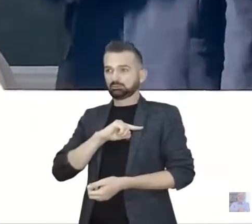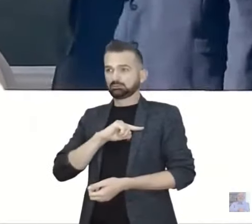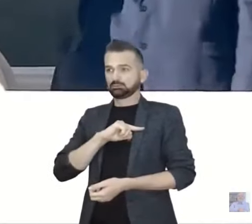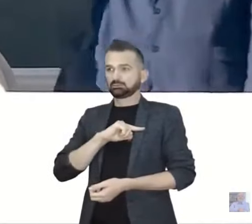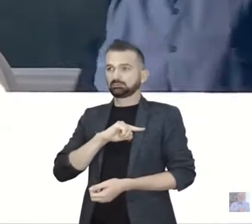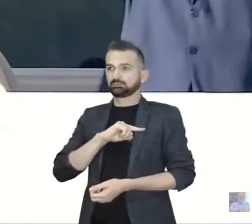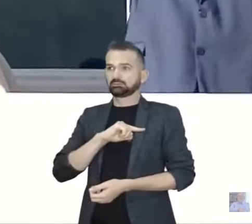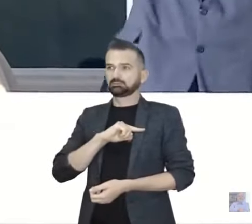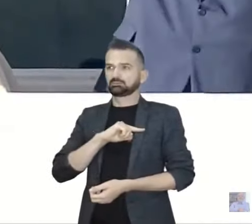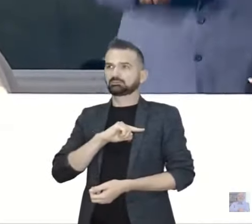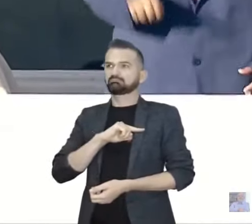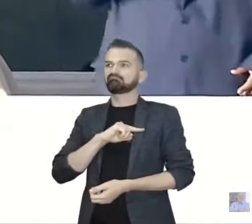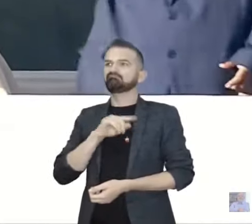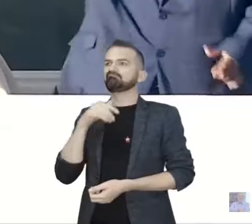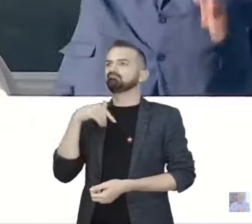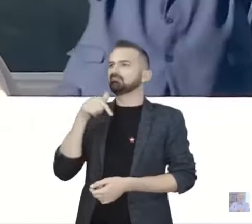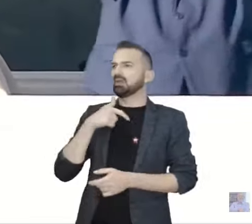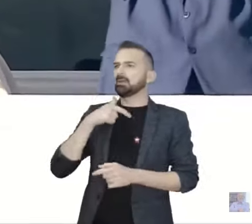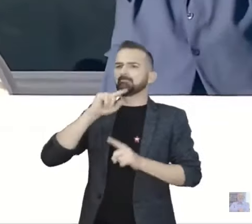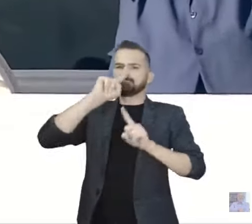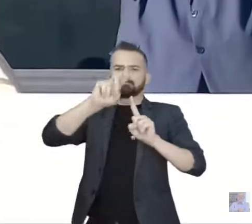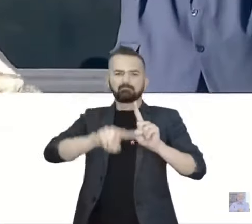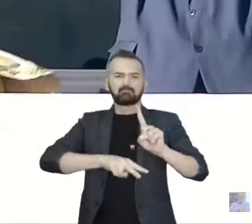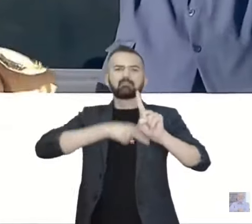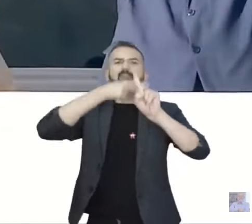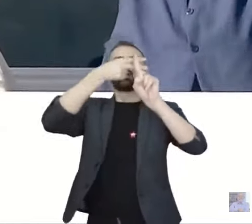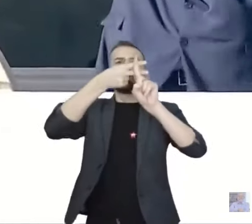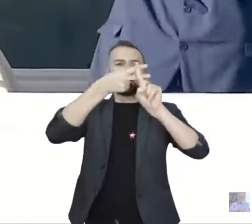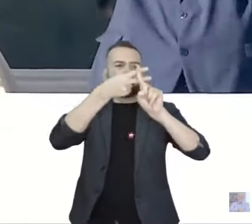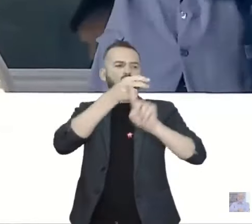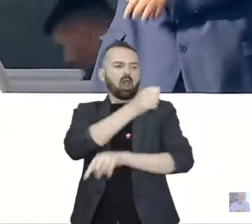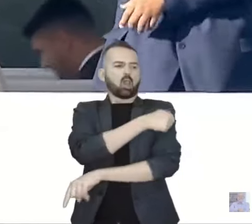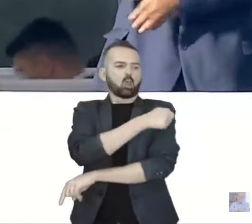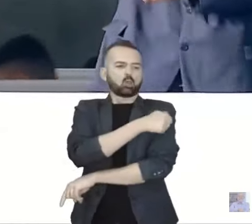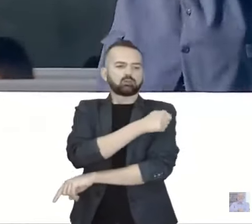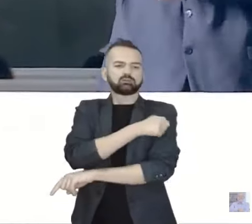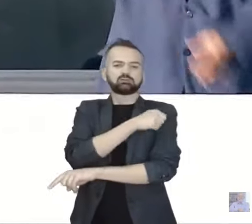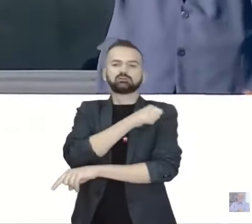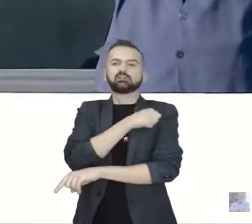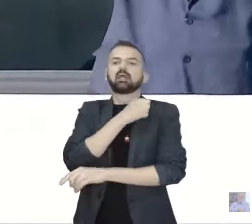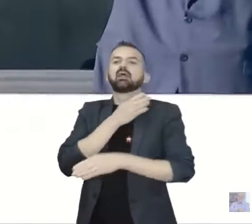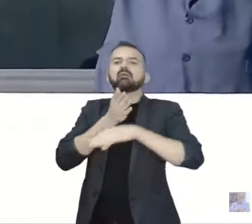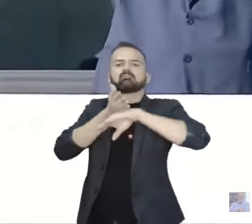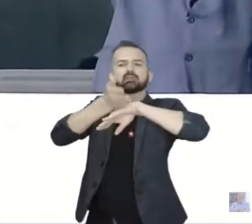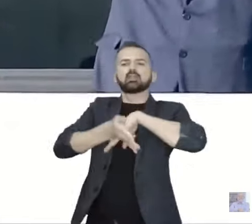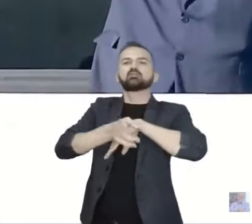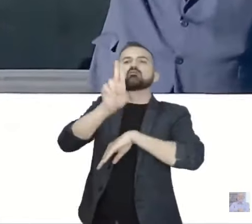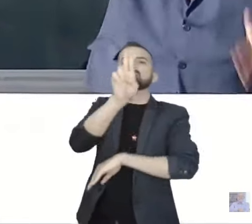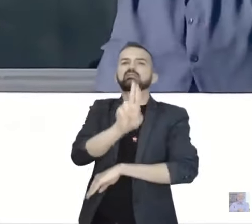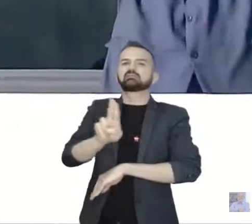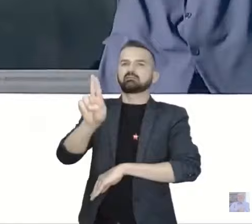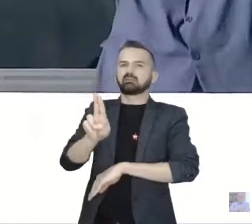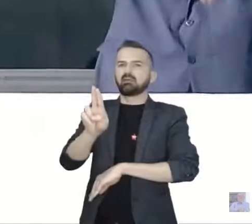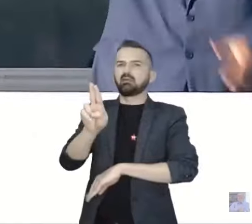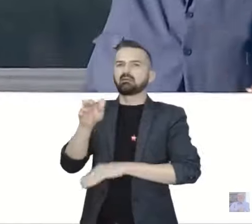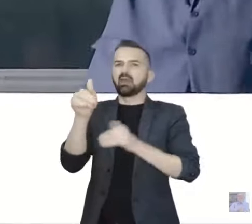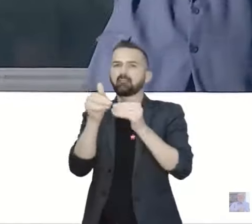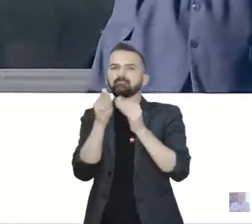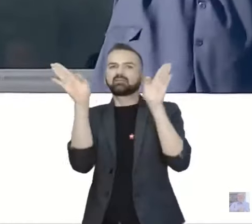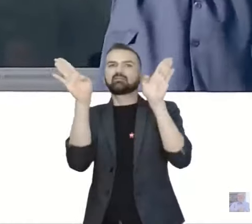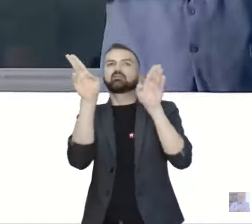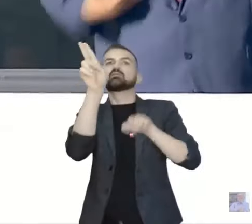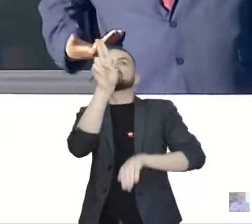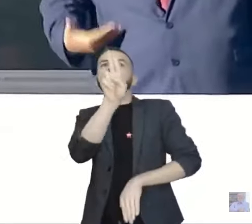mais que dobramos o número de estudantes no ensino superior e abrimos a porta das universidades